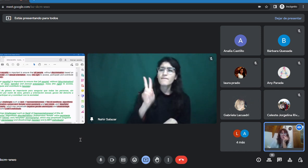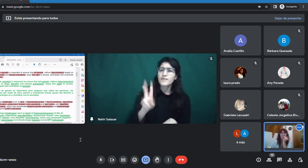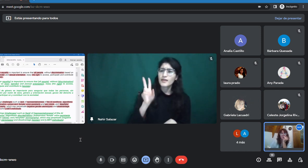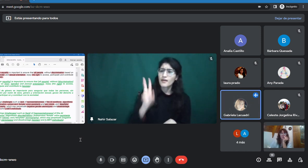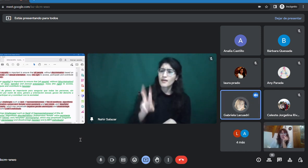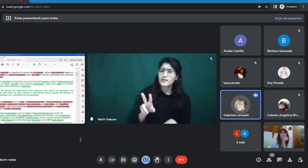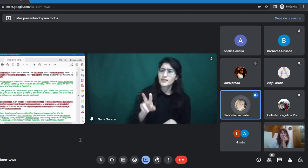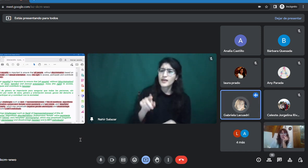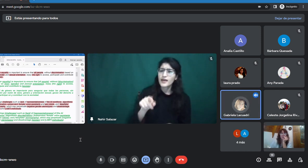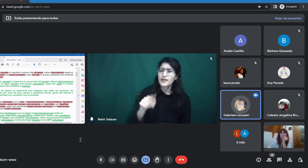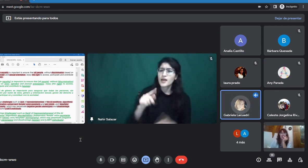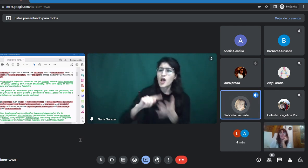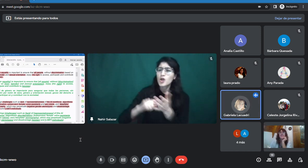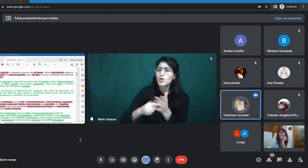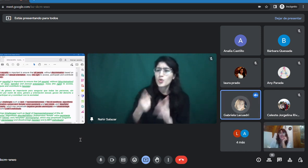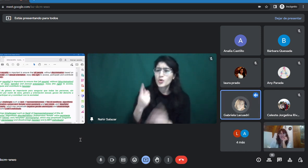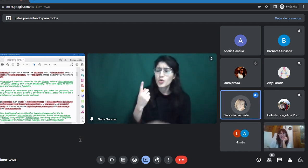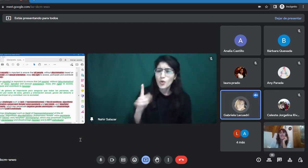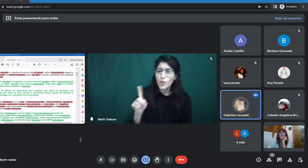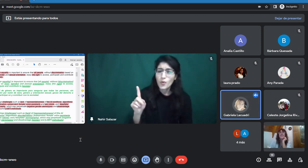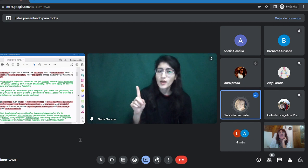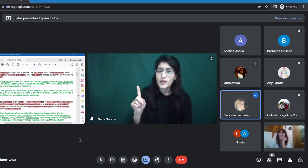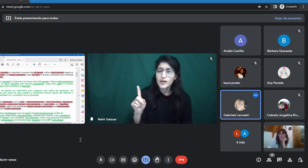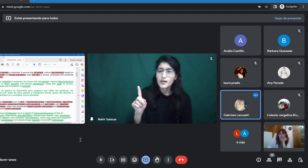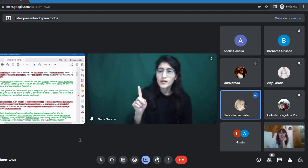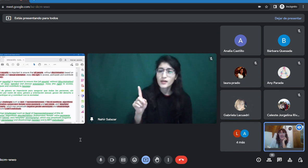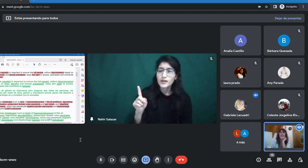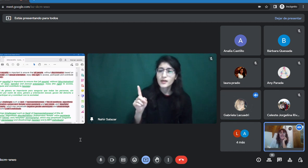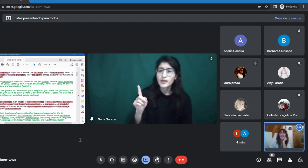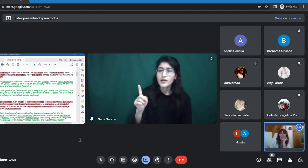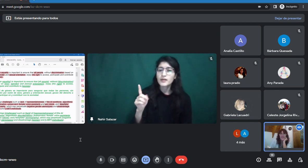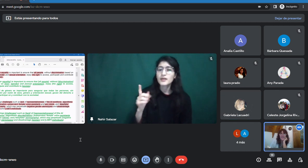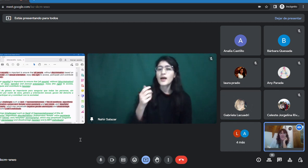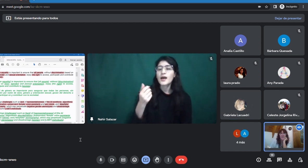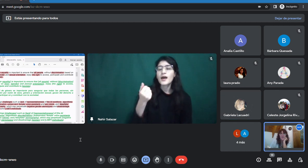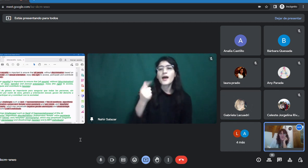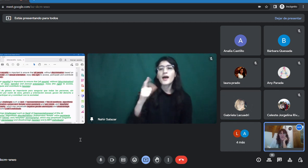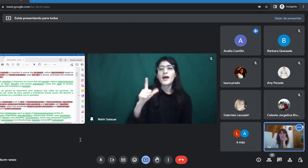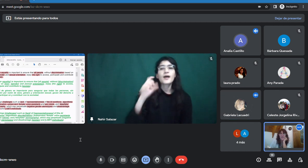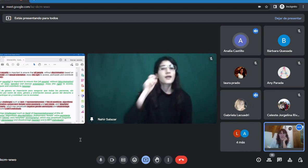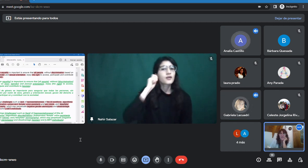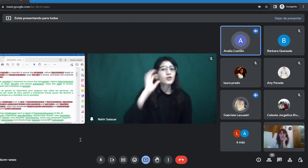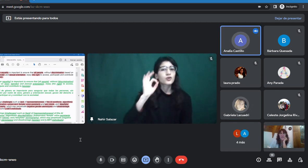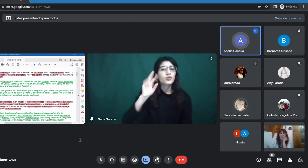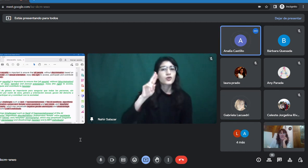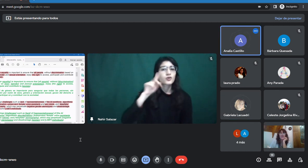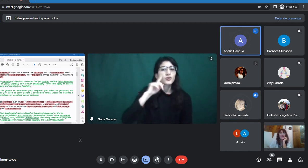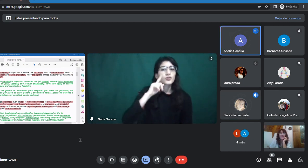¿Algoritmo o discriminación? Una discriminación algorítmica. Bien.